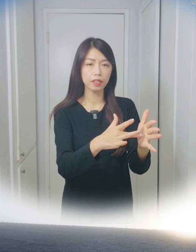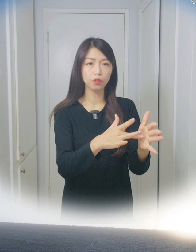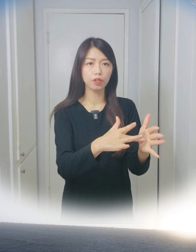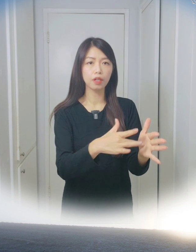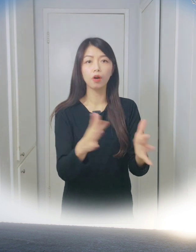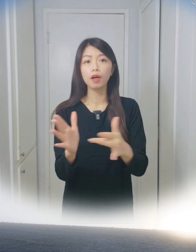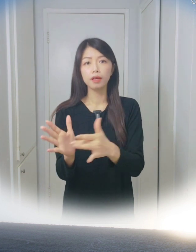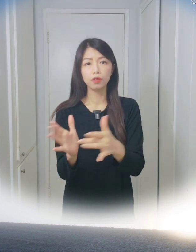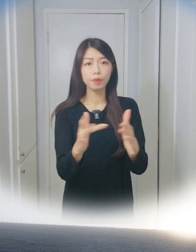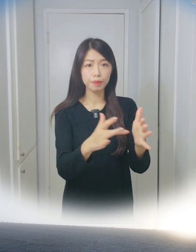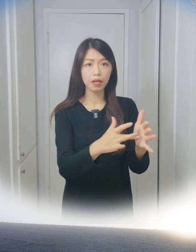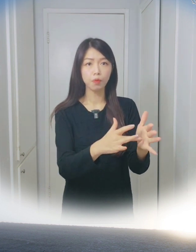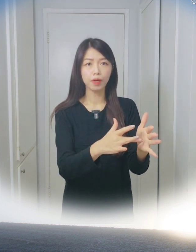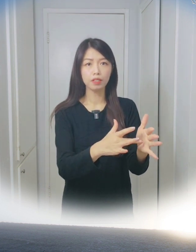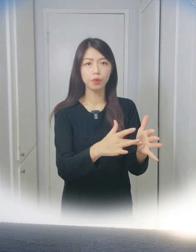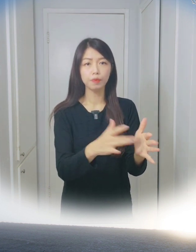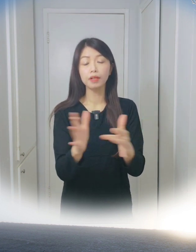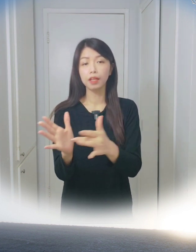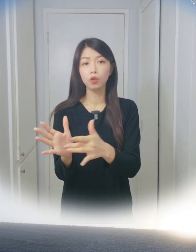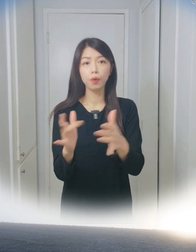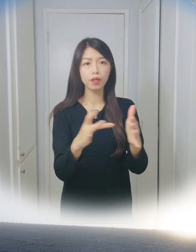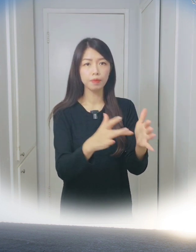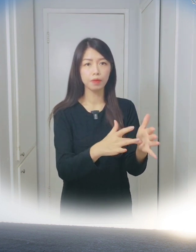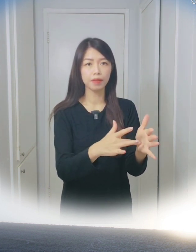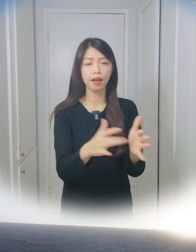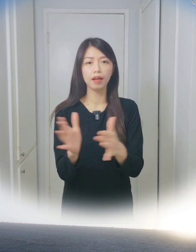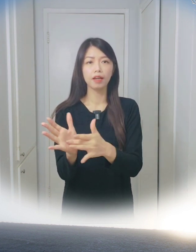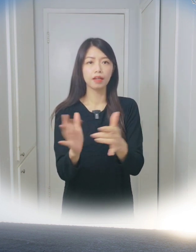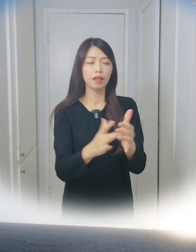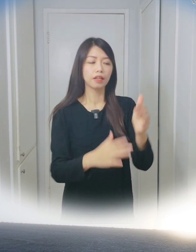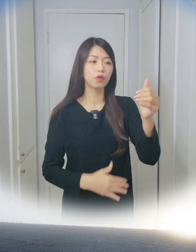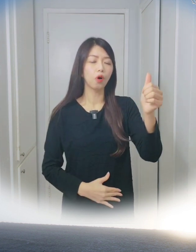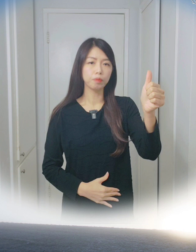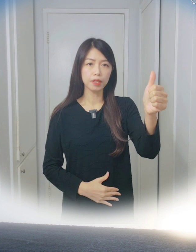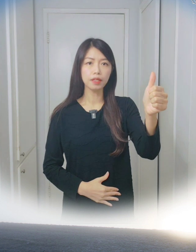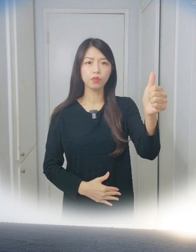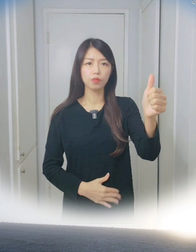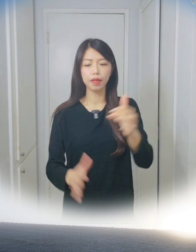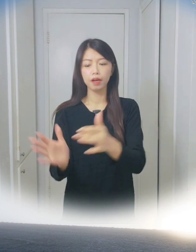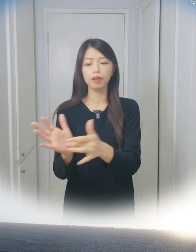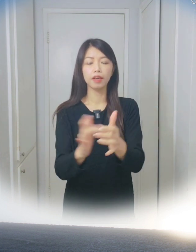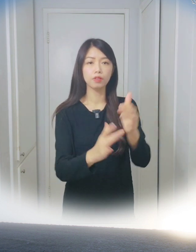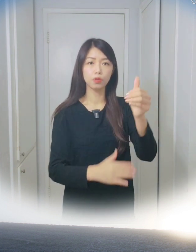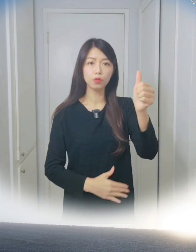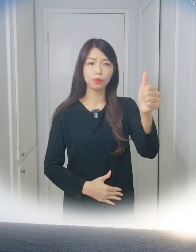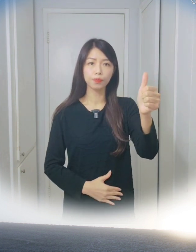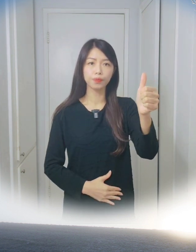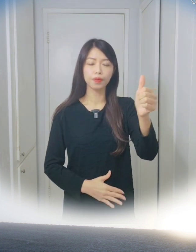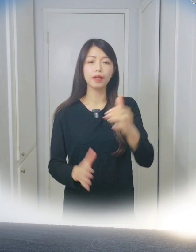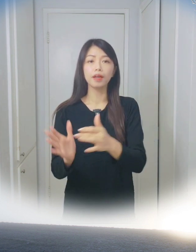오른손 바닥 찍어주셔서 예수님이 십자가에 못 박히신 모습을 그대로 표현하시면 됩니다. 그리고 엄지 세워주시면 돼요.